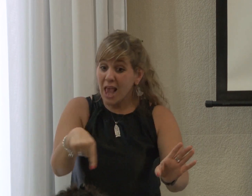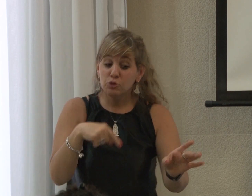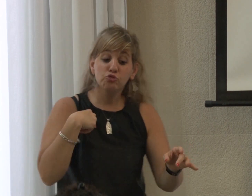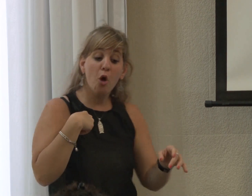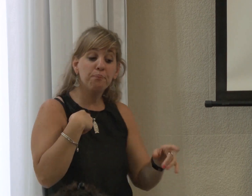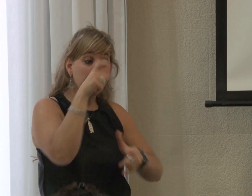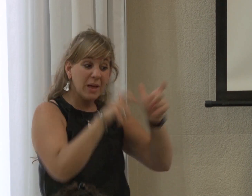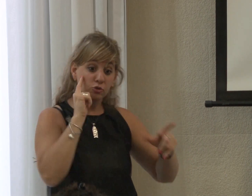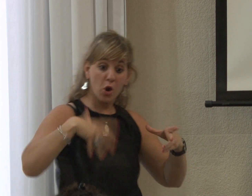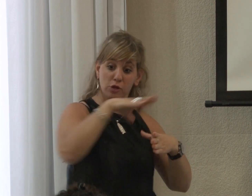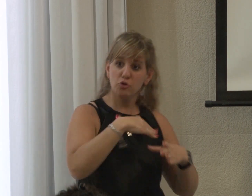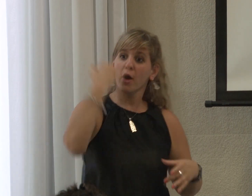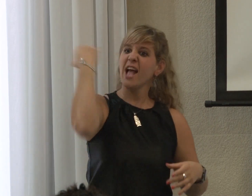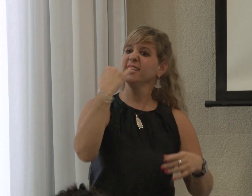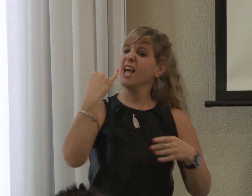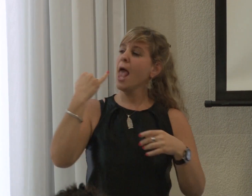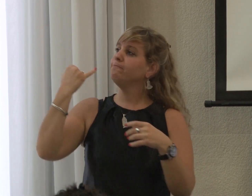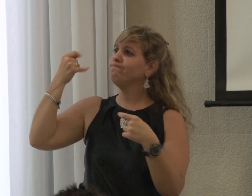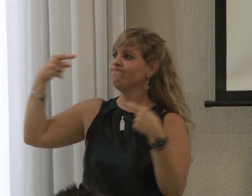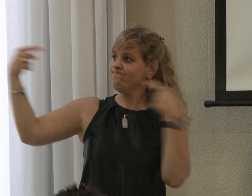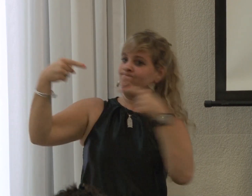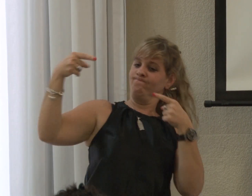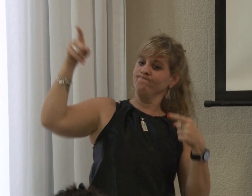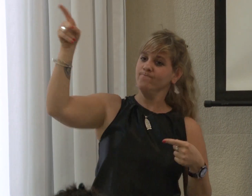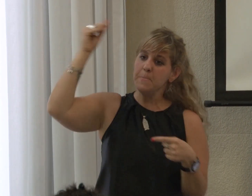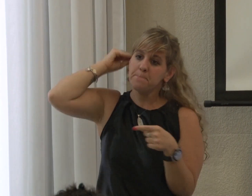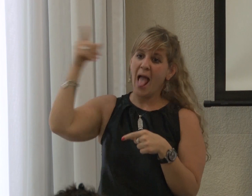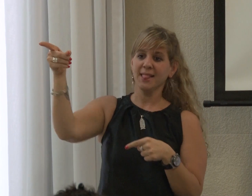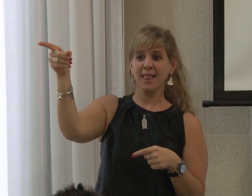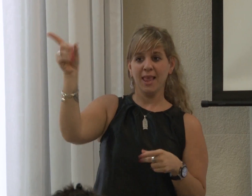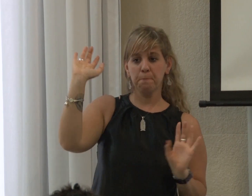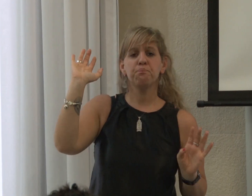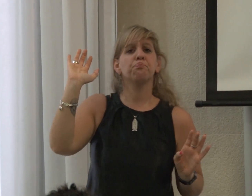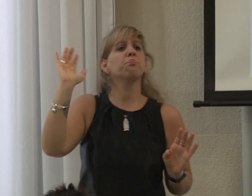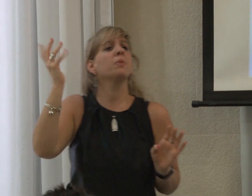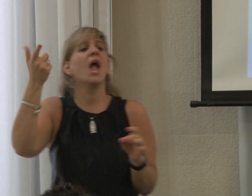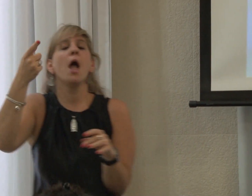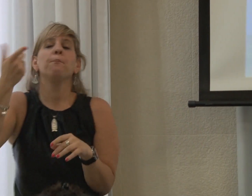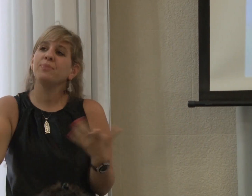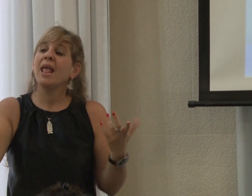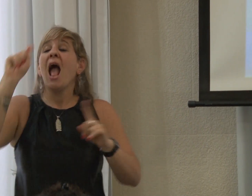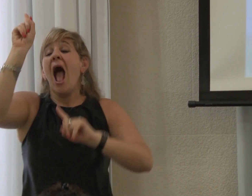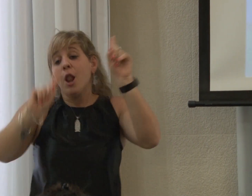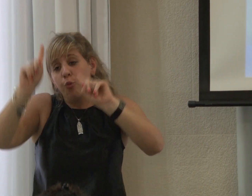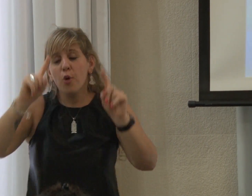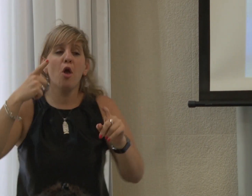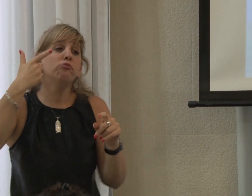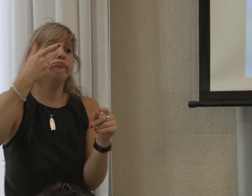Entonces todos se han puesto de acuerdo en ese congreso y se anularon nuestra lengua, prohibieron la